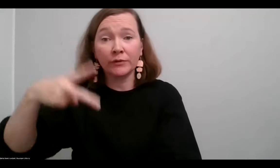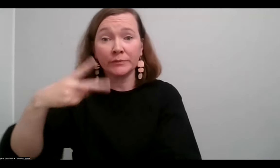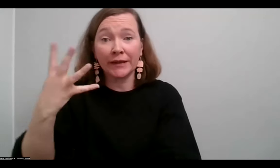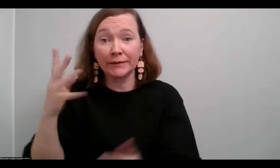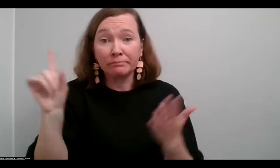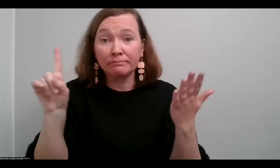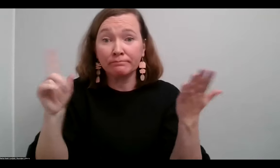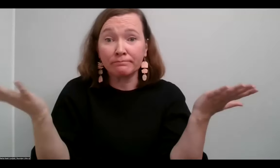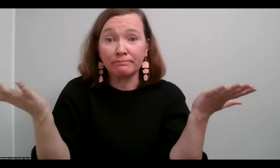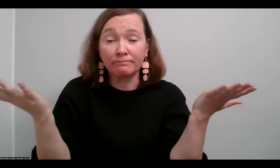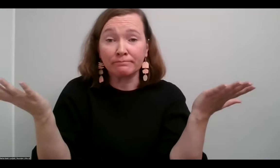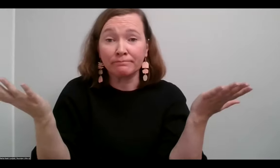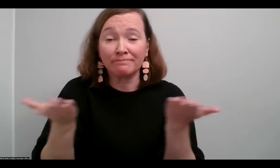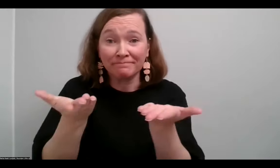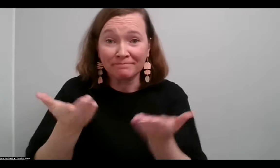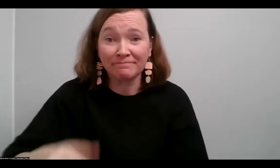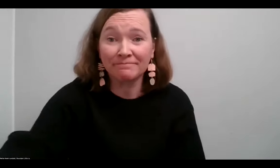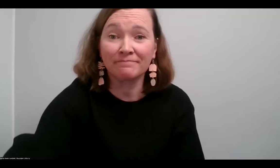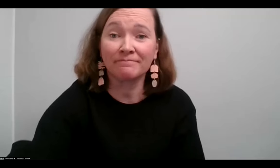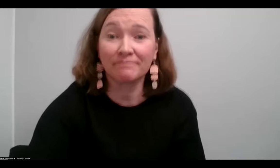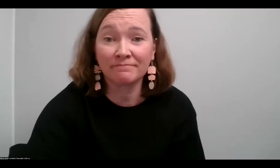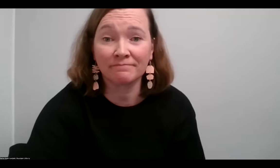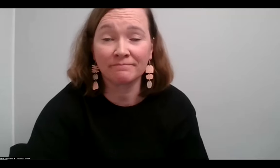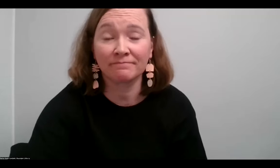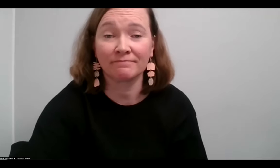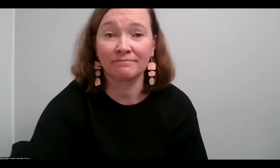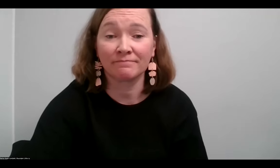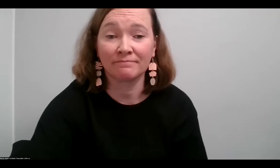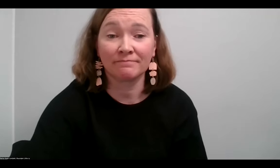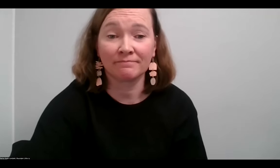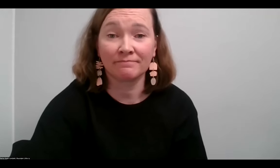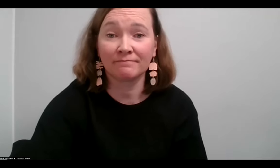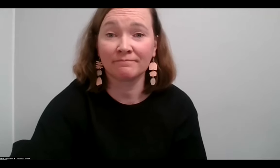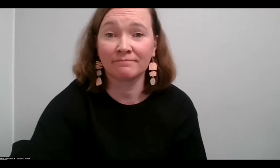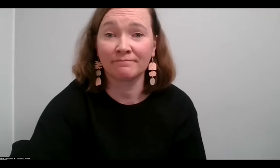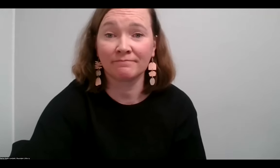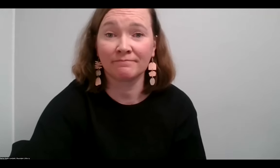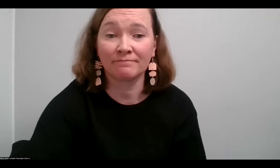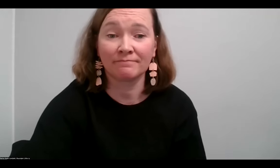tapahtuu? Eli mitä tapahtuu vuonna 2024 tällä saralla?